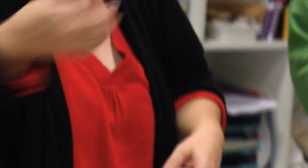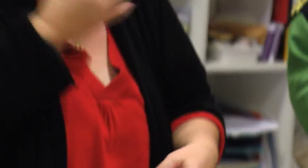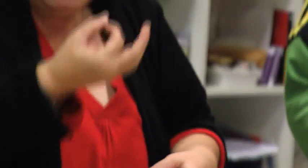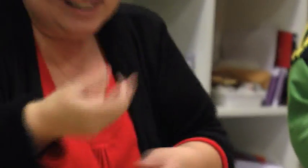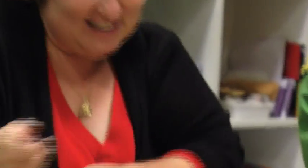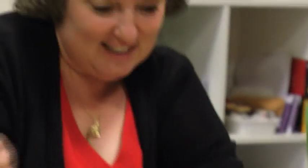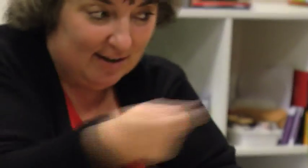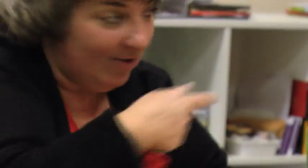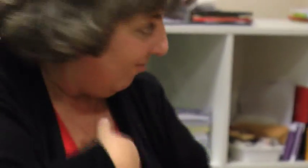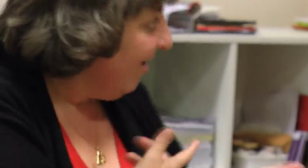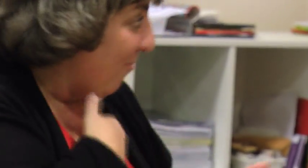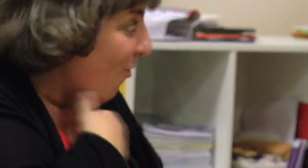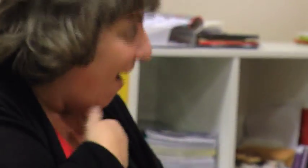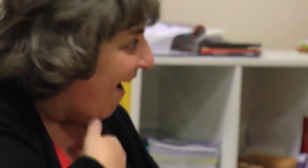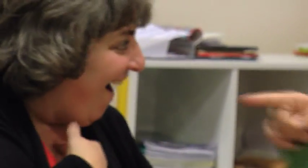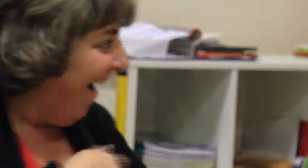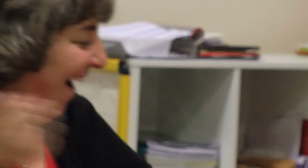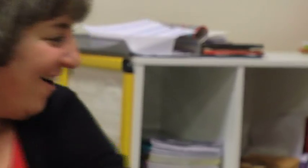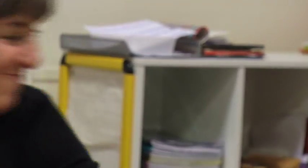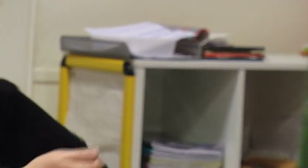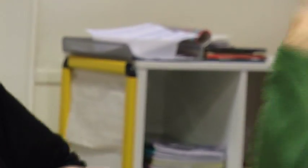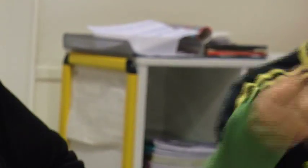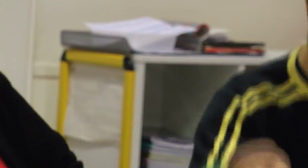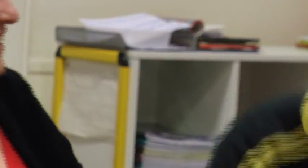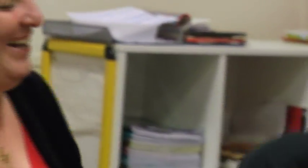Donc une personne sourde, c'est vraiment juste une personne qui a une langue différente.